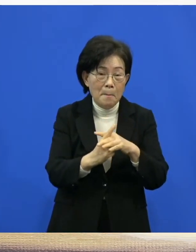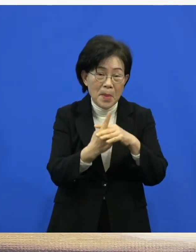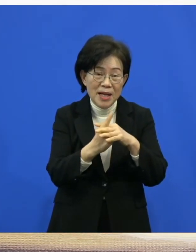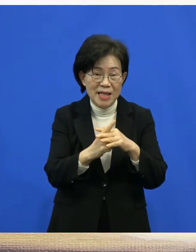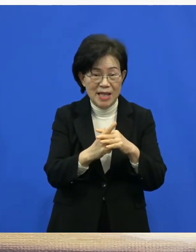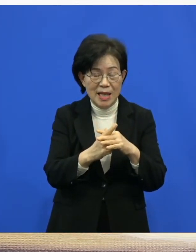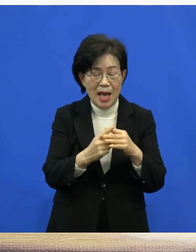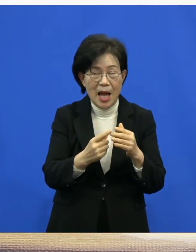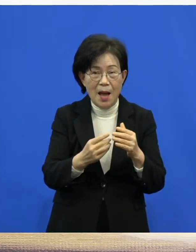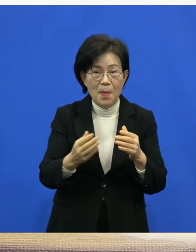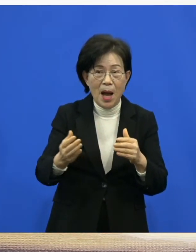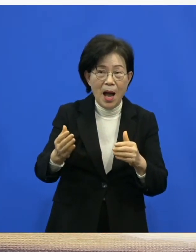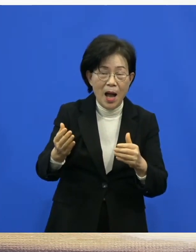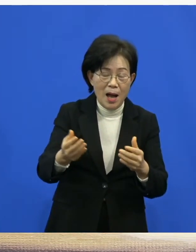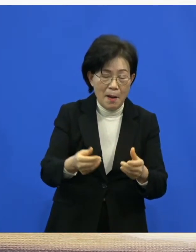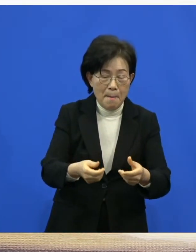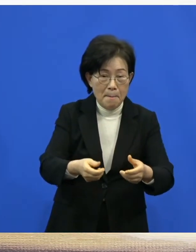잡히는데,